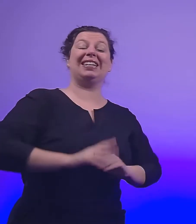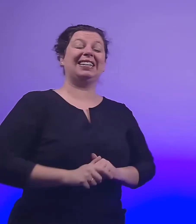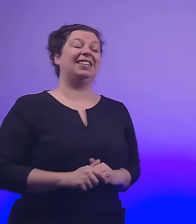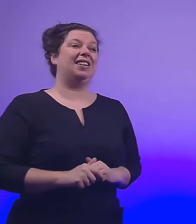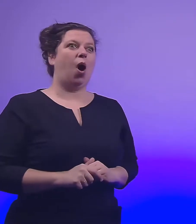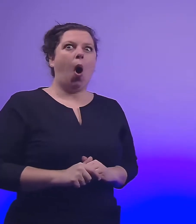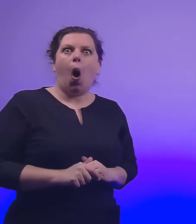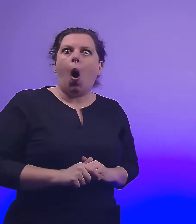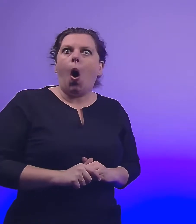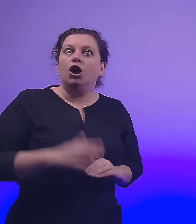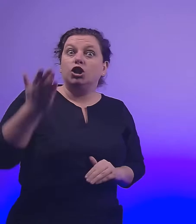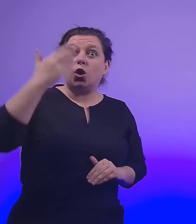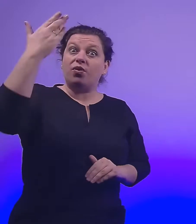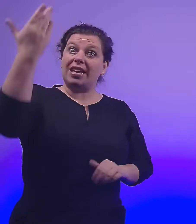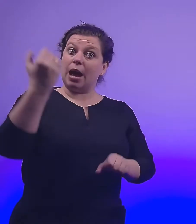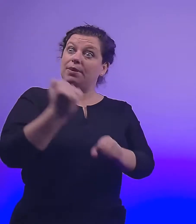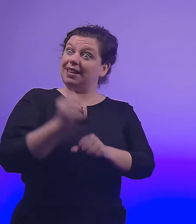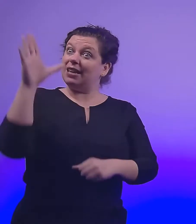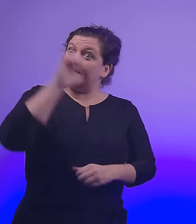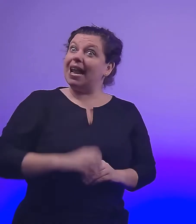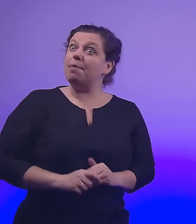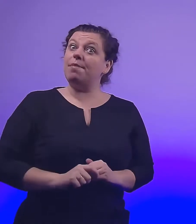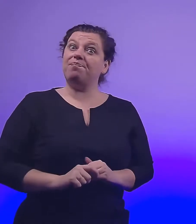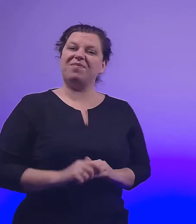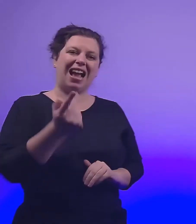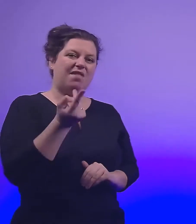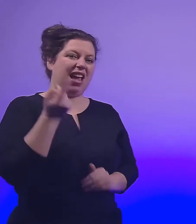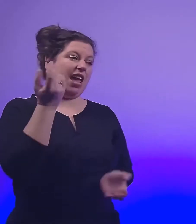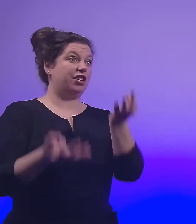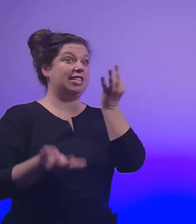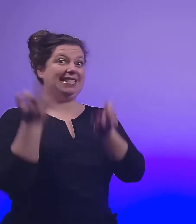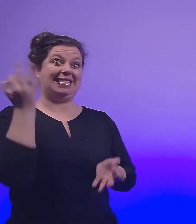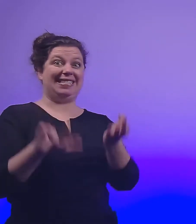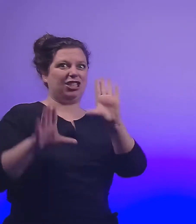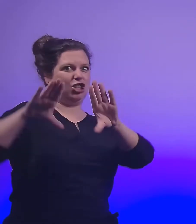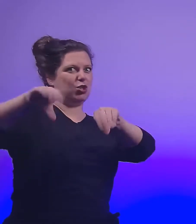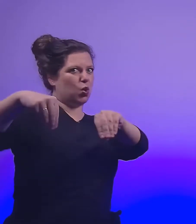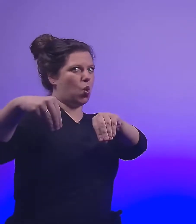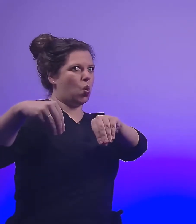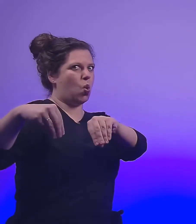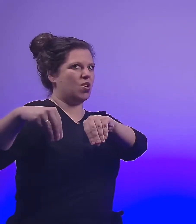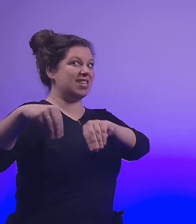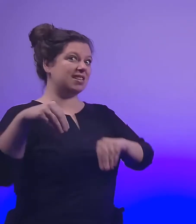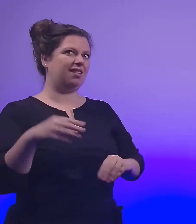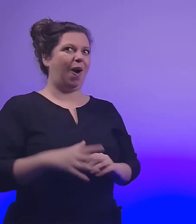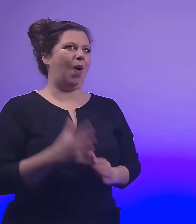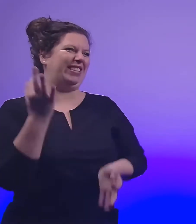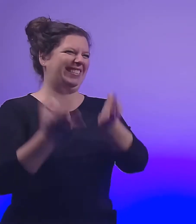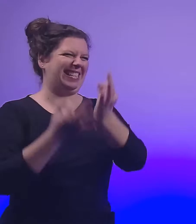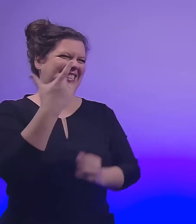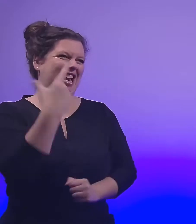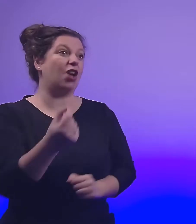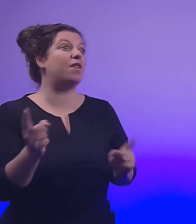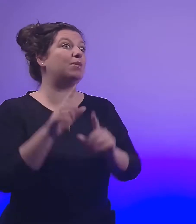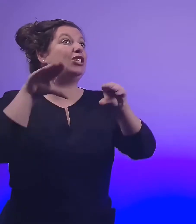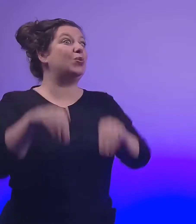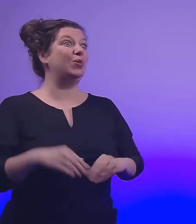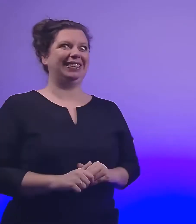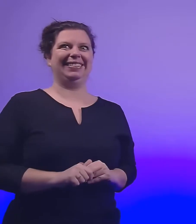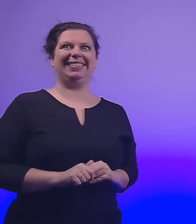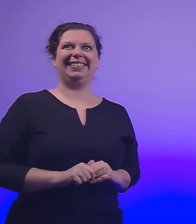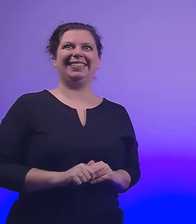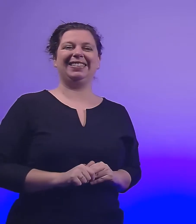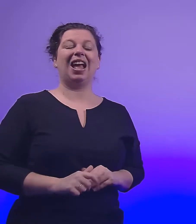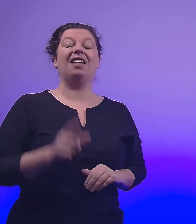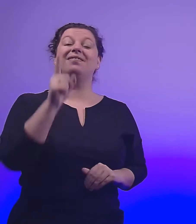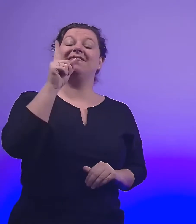Nou, Sophie, heb je het echt begrepen? Ja, gaan we even een testje doen? Oh, leuk! Want ik heb hier natuurlijk nog die pijltjes. Wat moet ik doen? Nou,